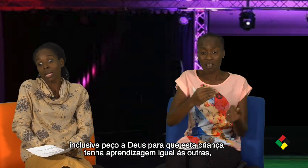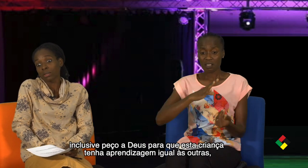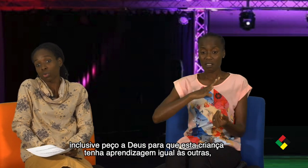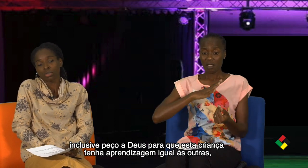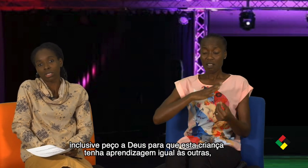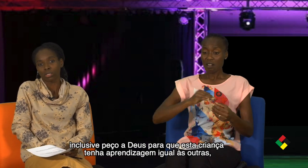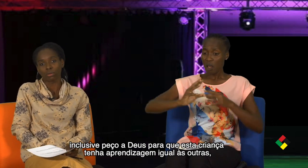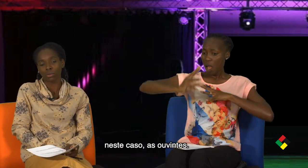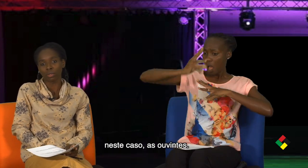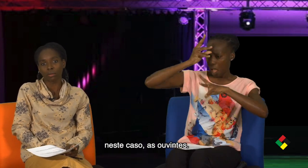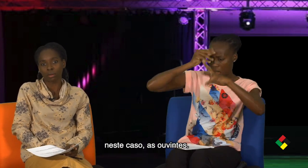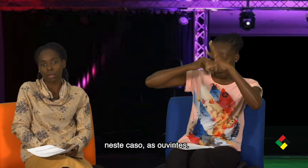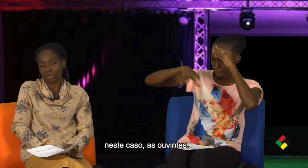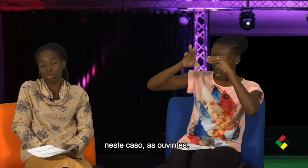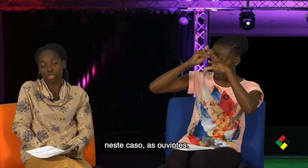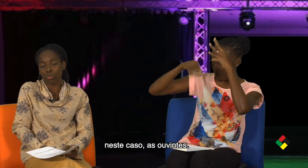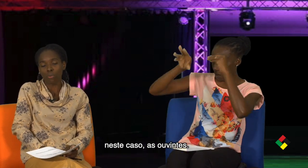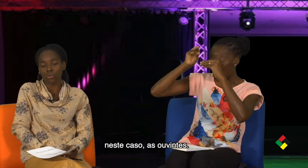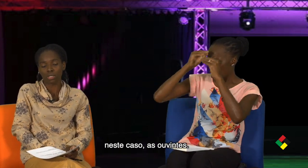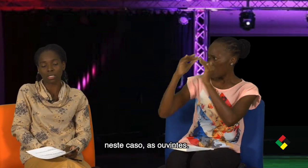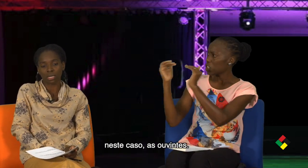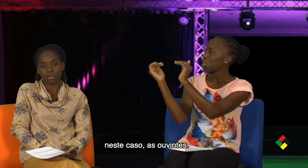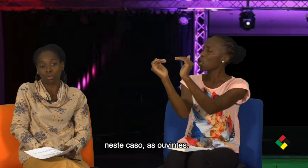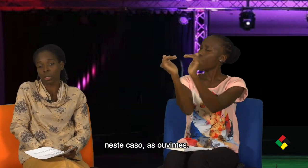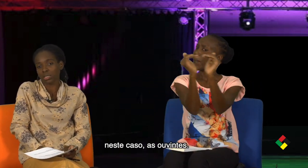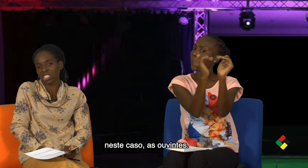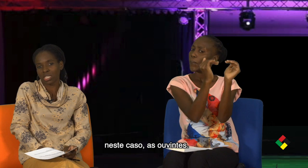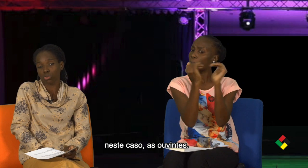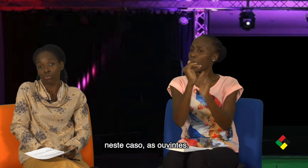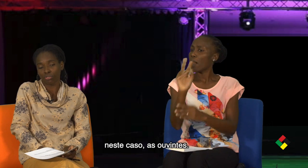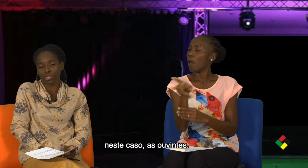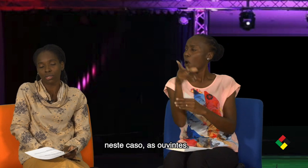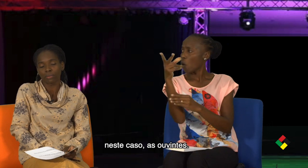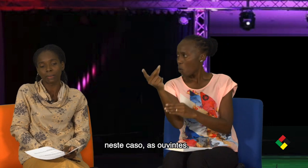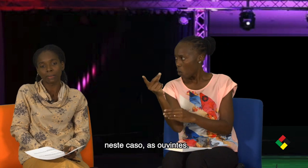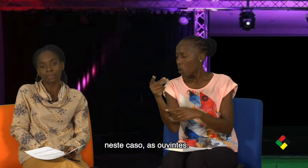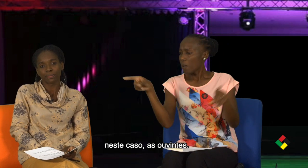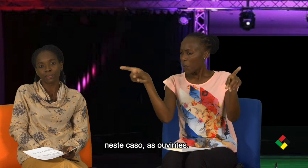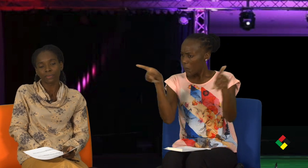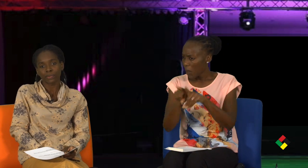às outras, não é? As outras comuns, nesse caso, as crianças ouvintes.